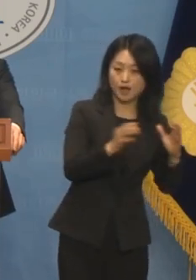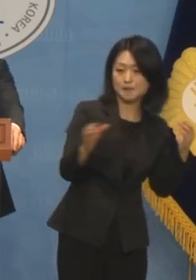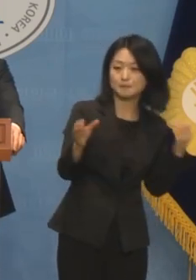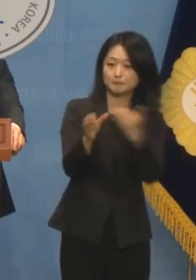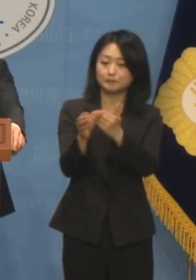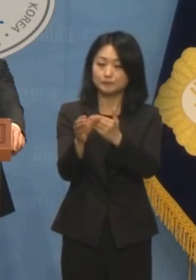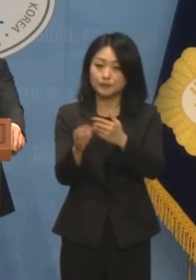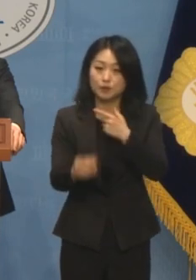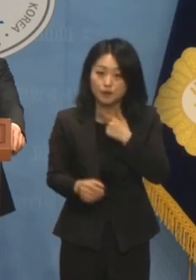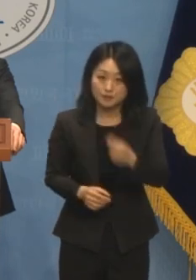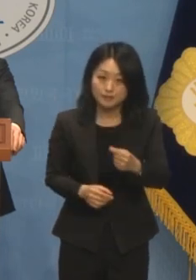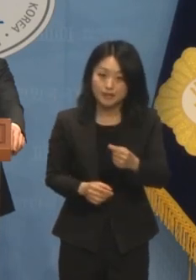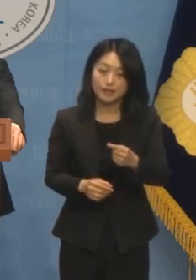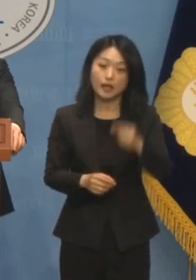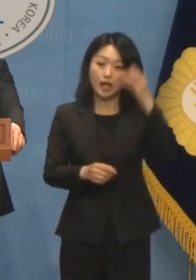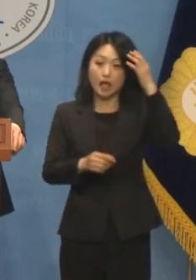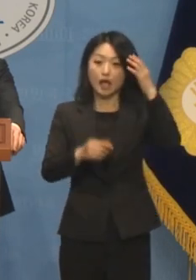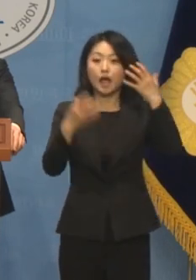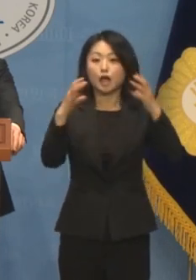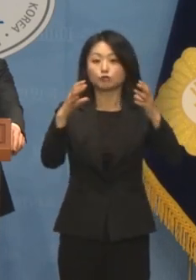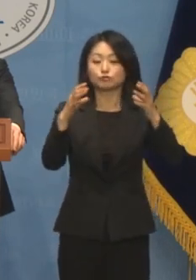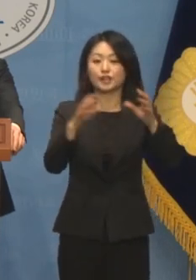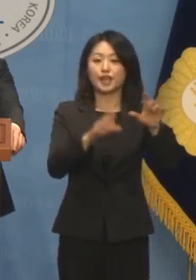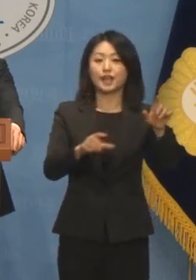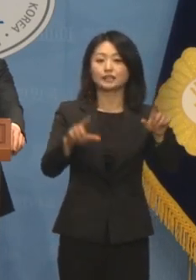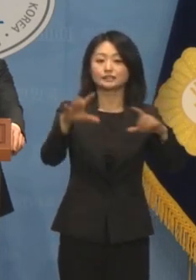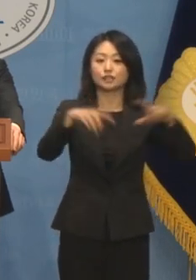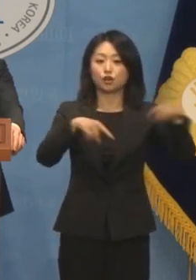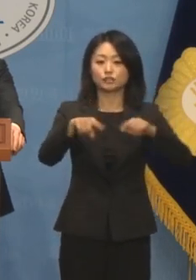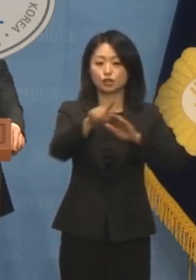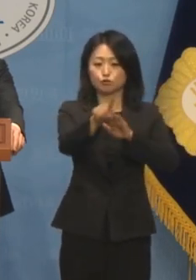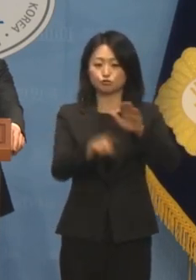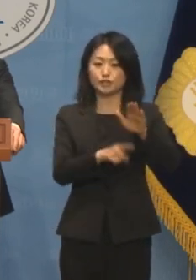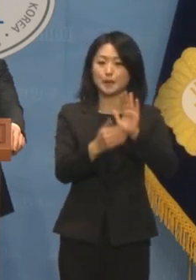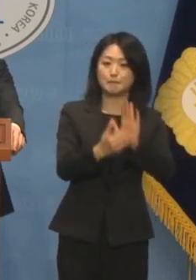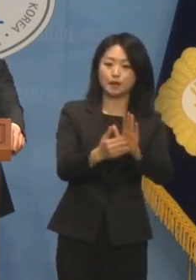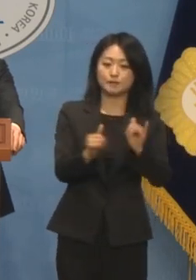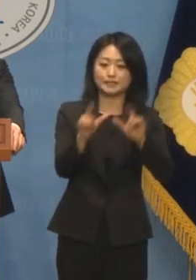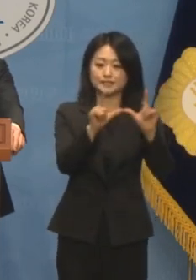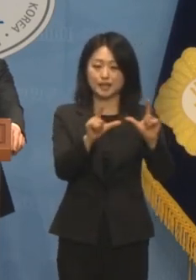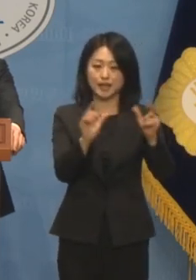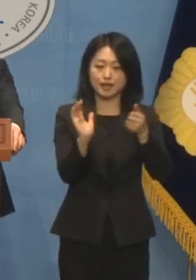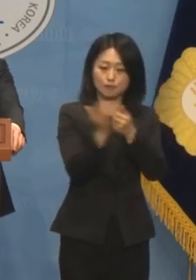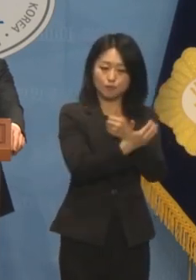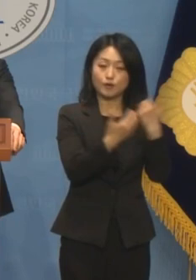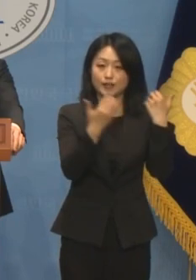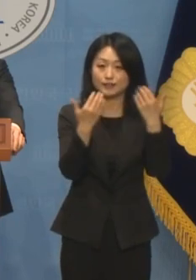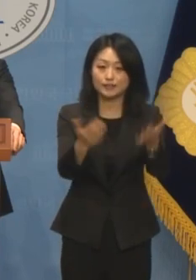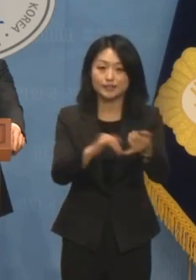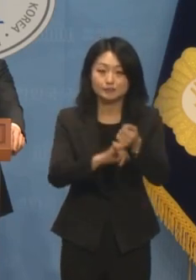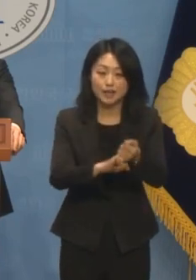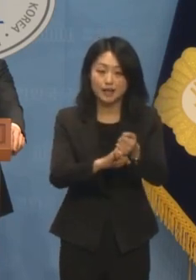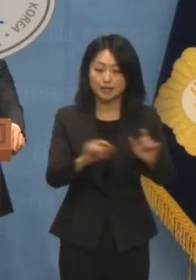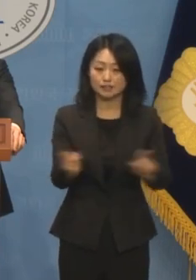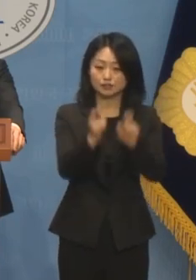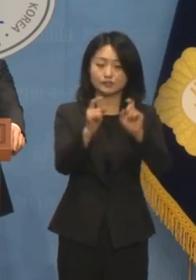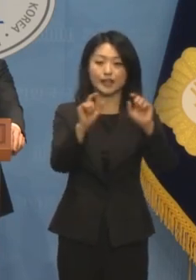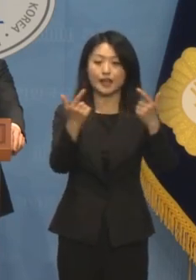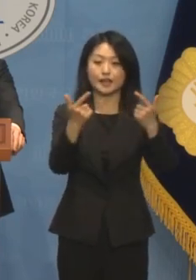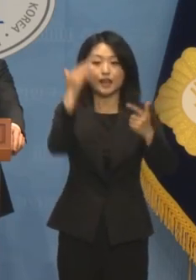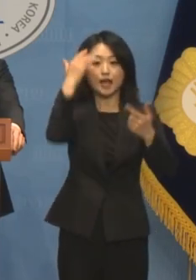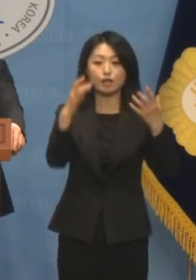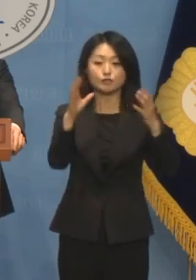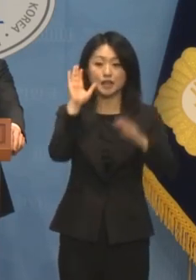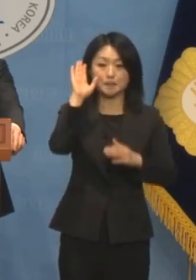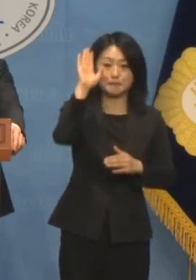맞서겠습니다. 대한민국 정치의 후퇴를 막고 민생을 챙기겠습니다. 정쟁이 아닌